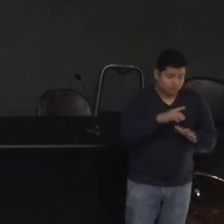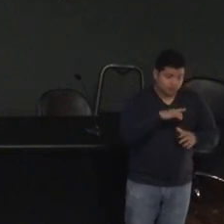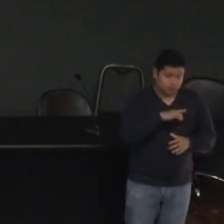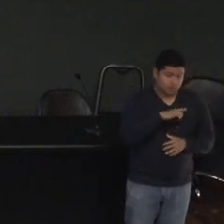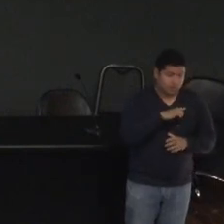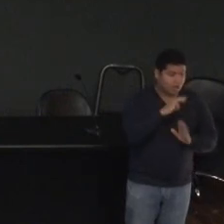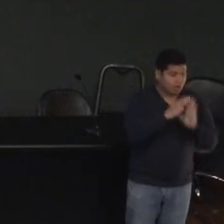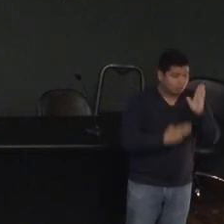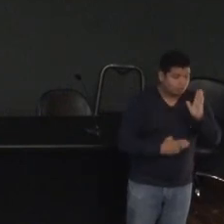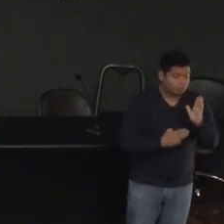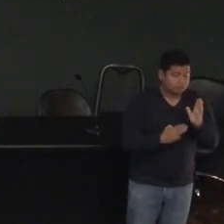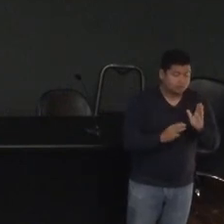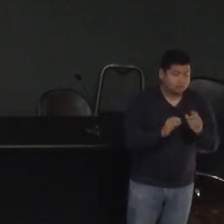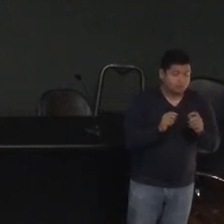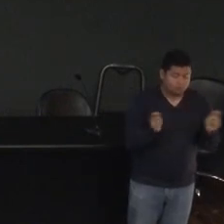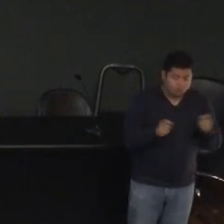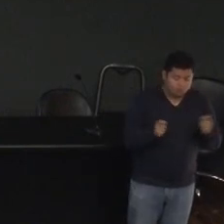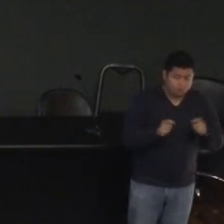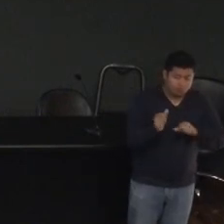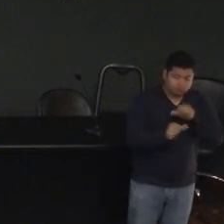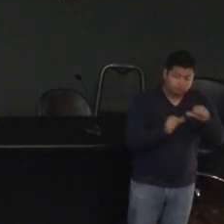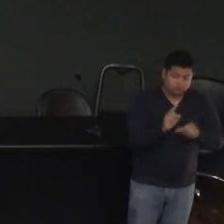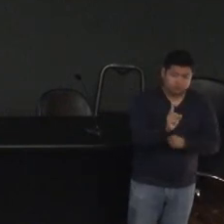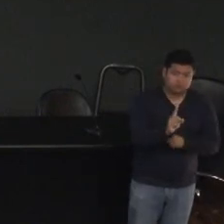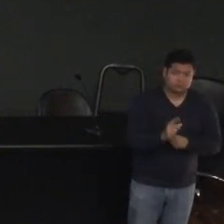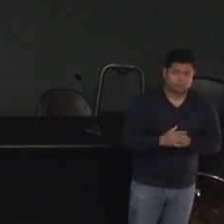acompanham para ver se essa minuta vai ou não mudar